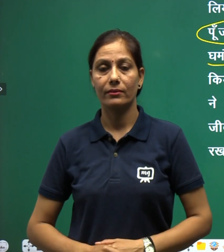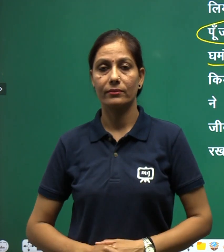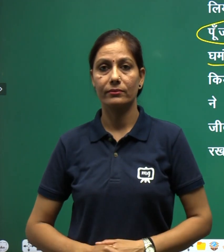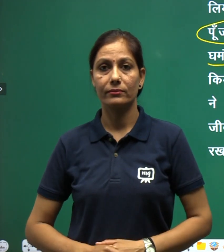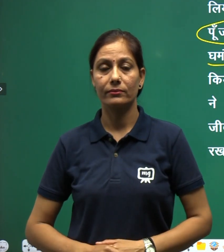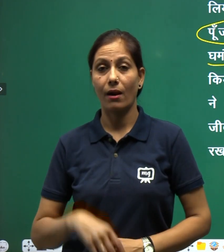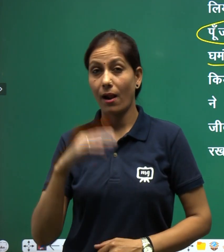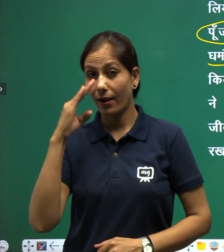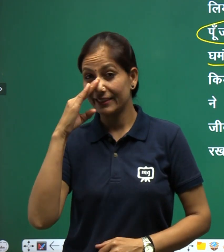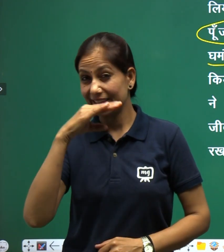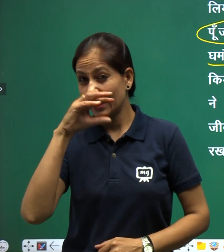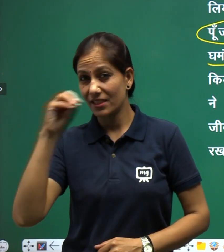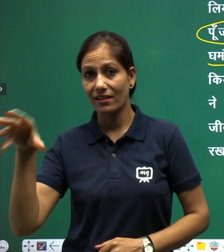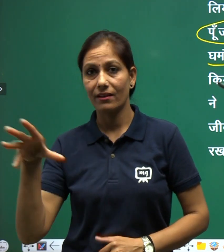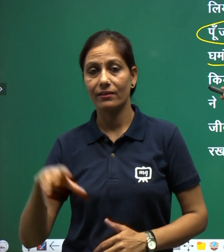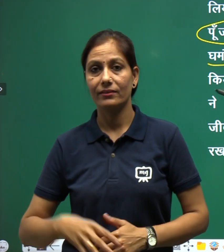तिरस्कार